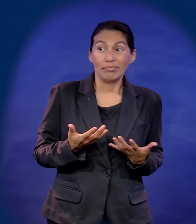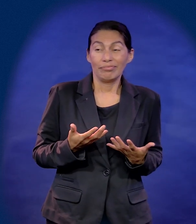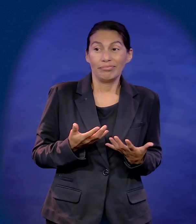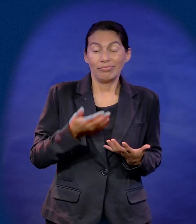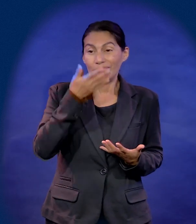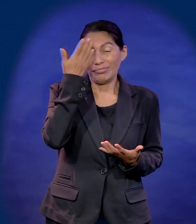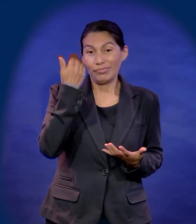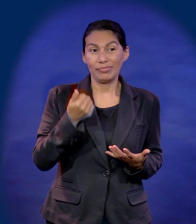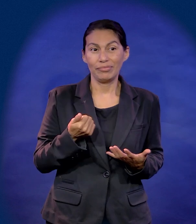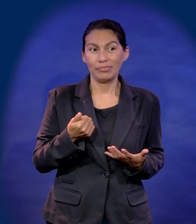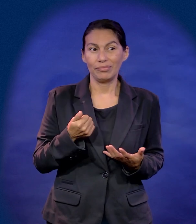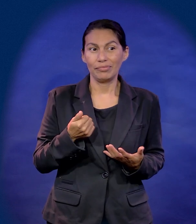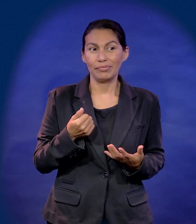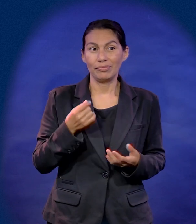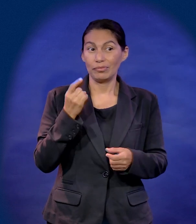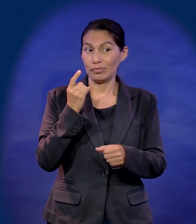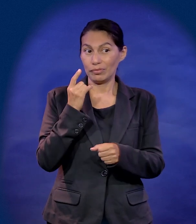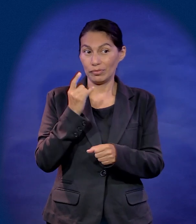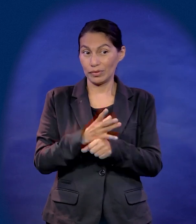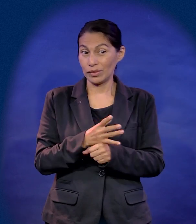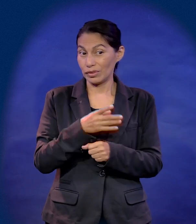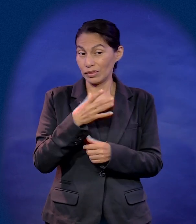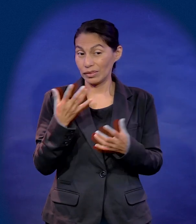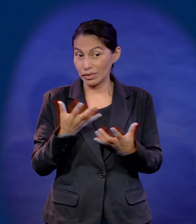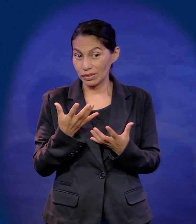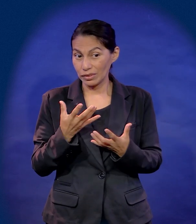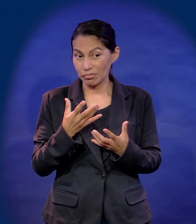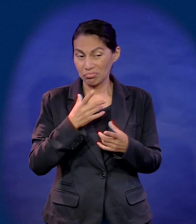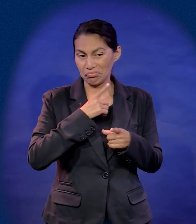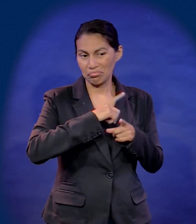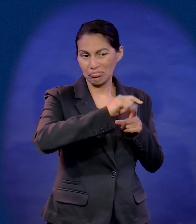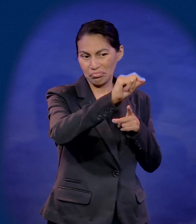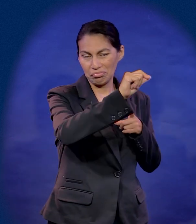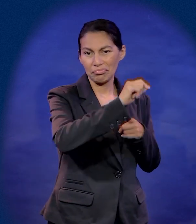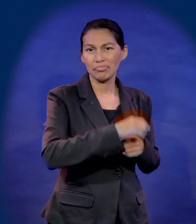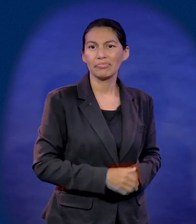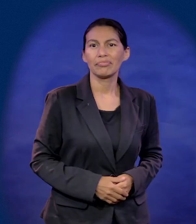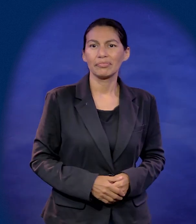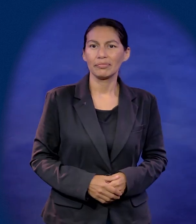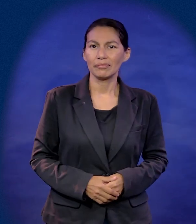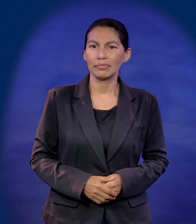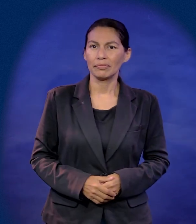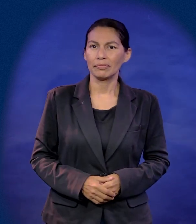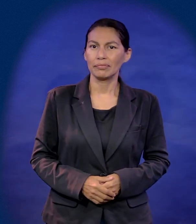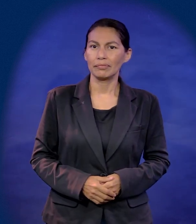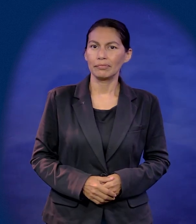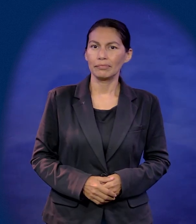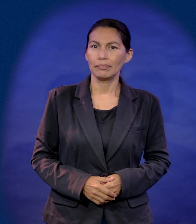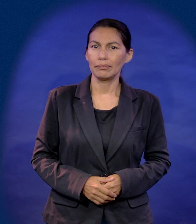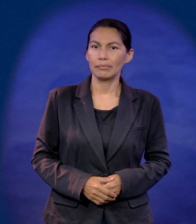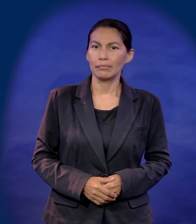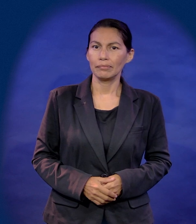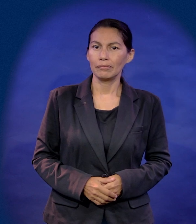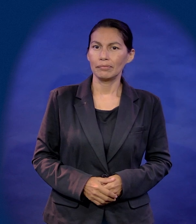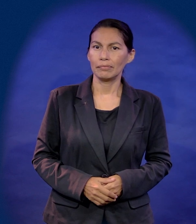No supe qué hacer. Y lo único que se me ocurrió fue huir de ese lugar.